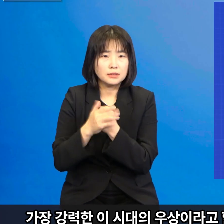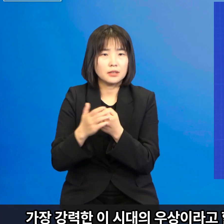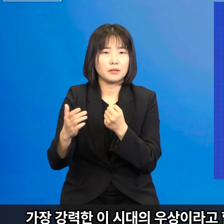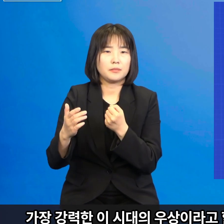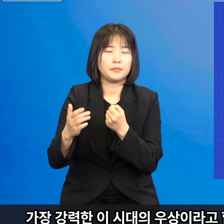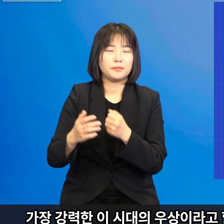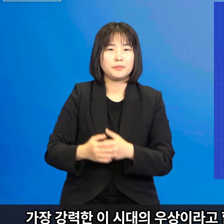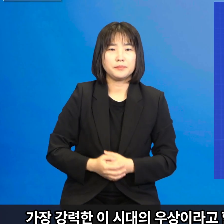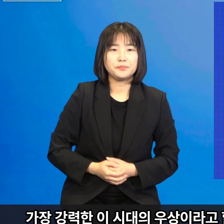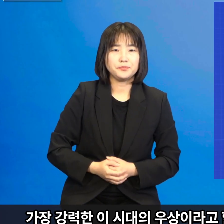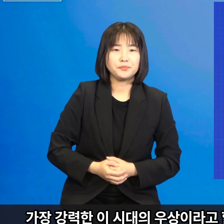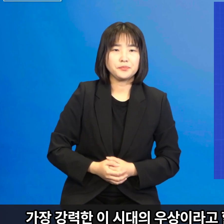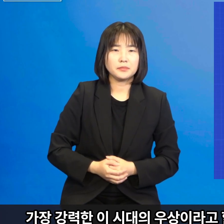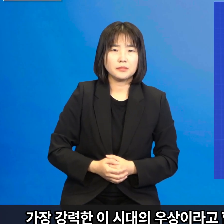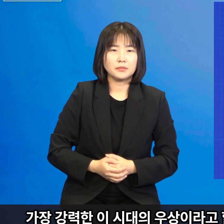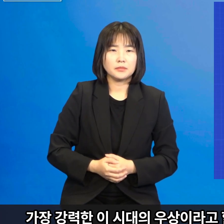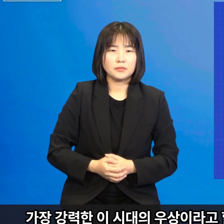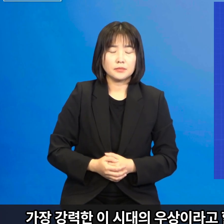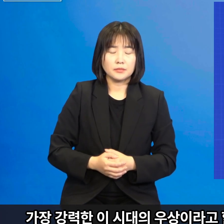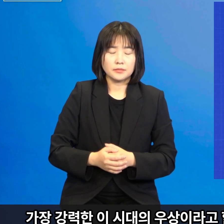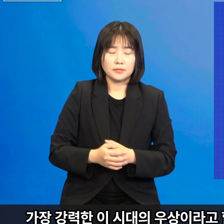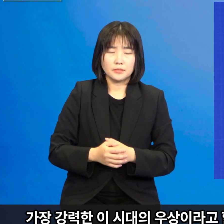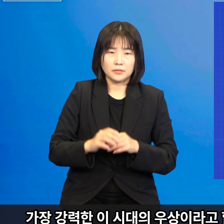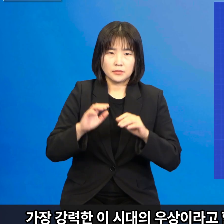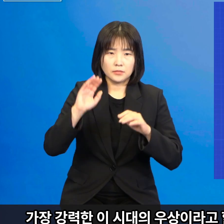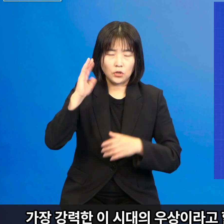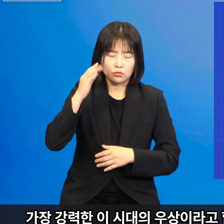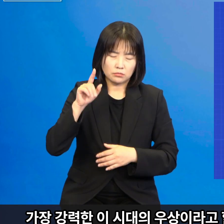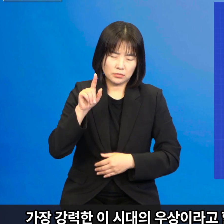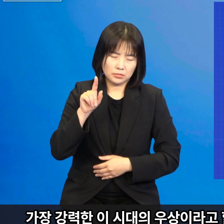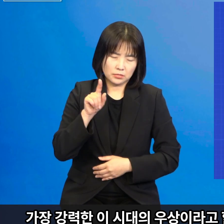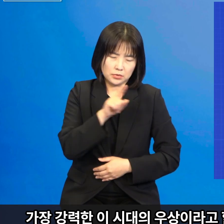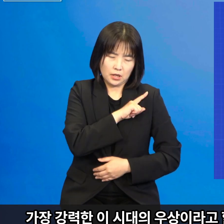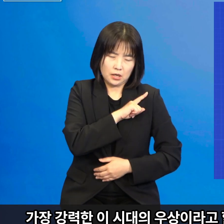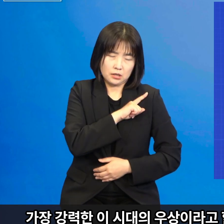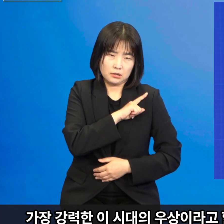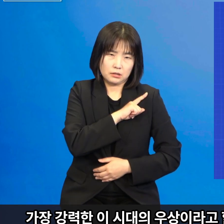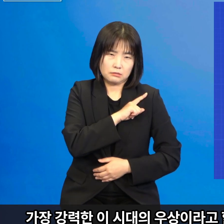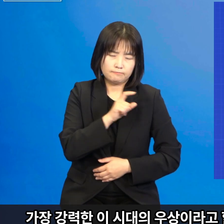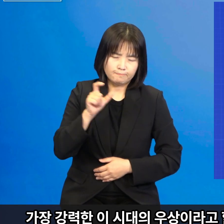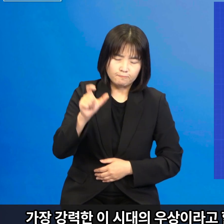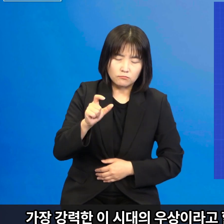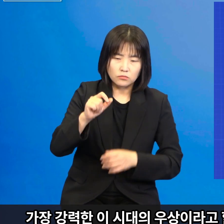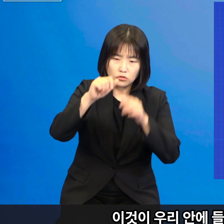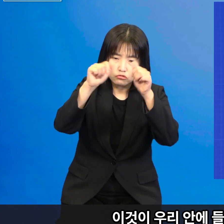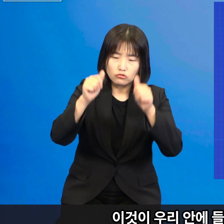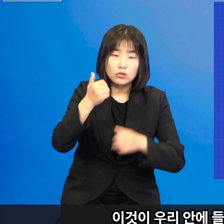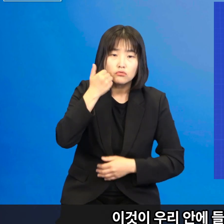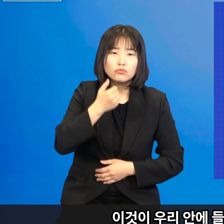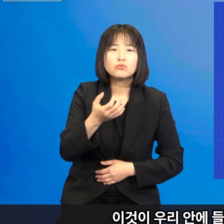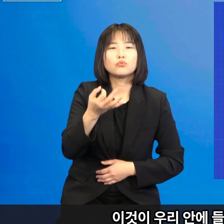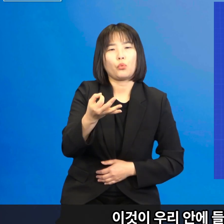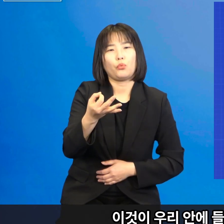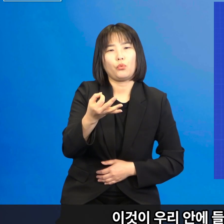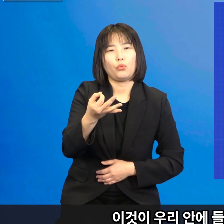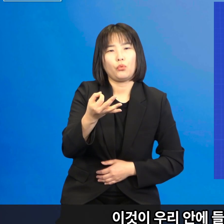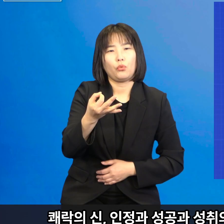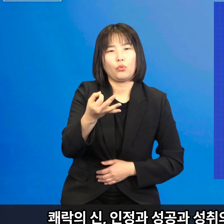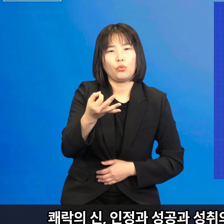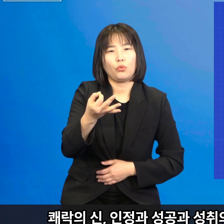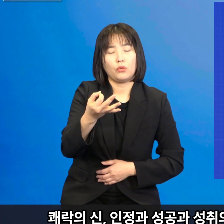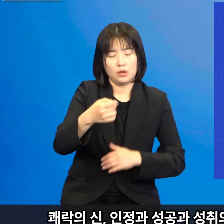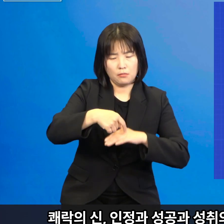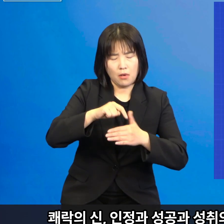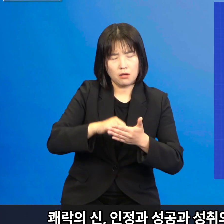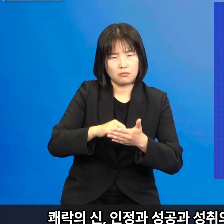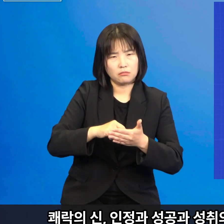시대의 우상이라고 할 수 있는 이 만몬, 돈신, 재물의 신, 이것이 우리 안에 들어와 있지 않습니까?